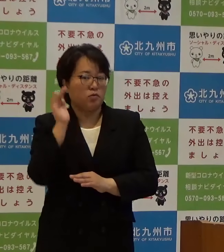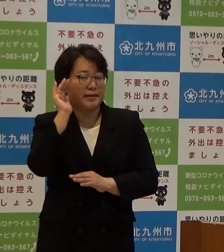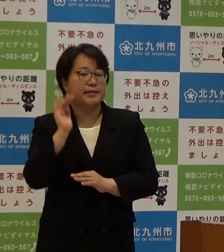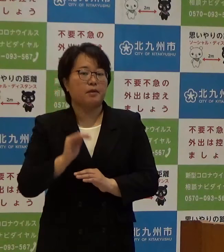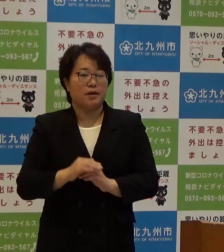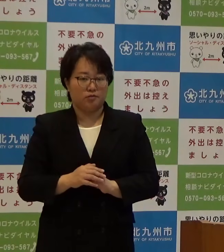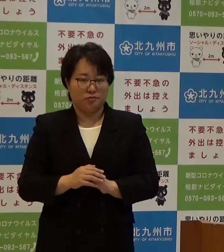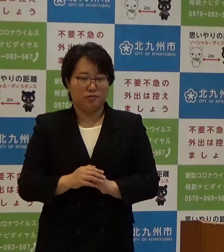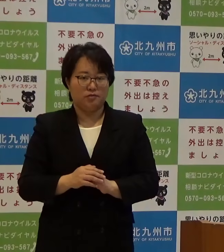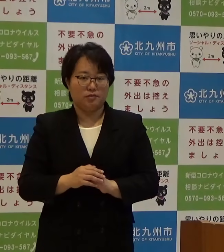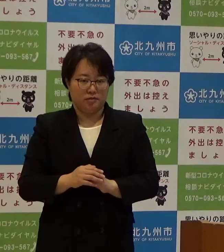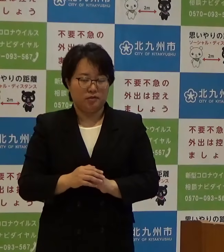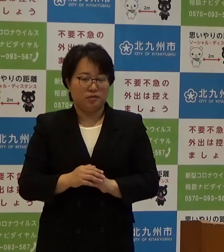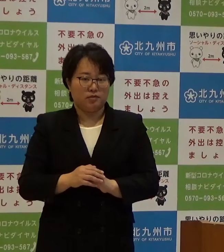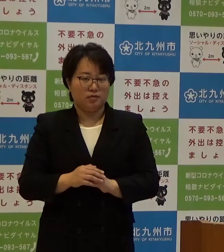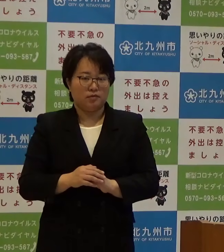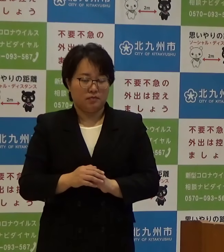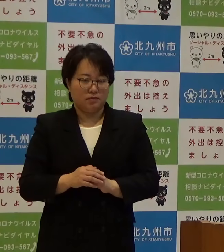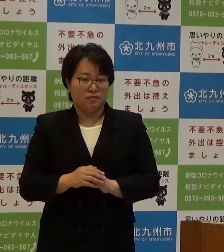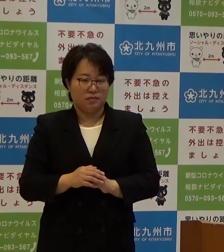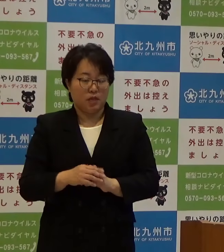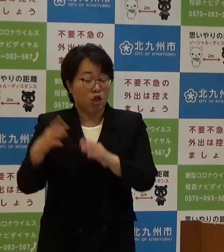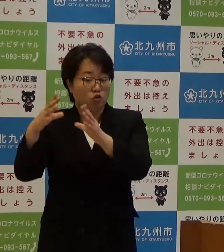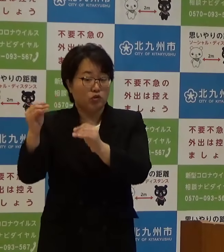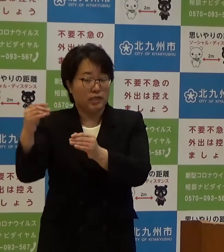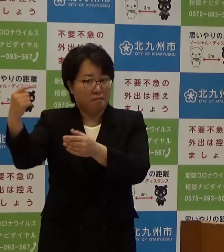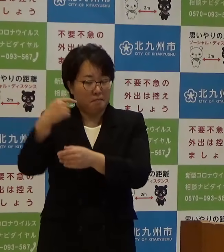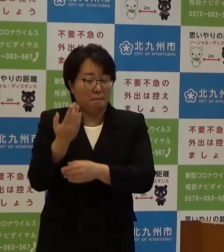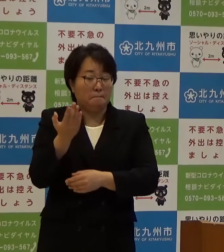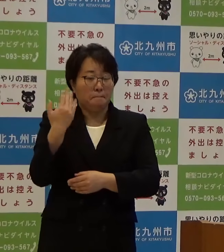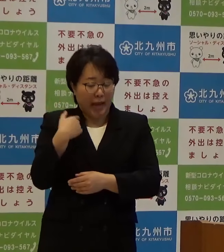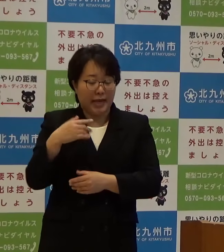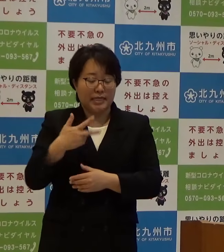請、協議というような可能性ございますでしょうか。